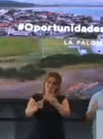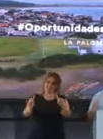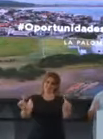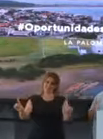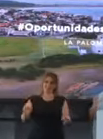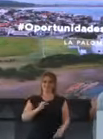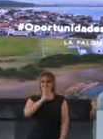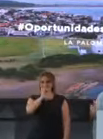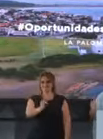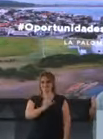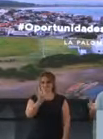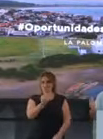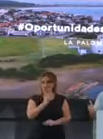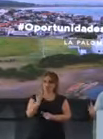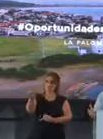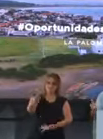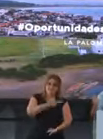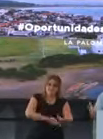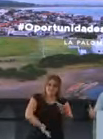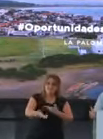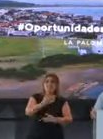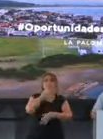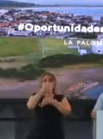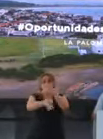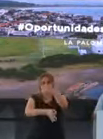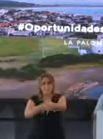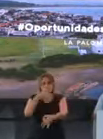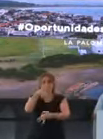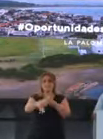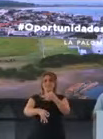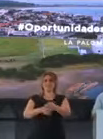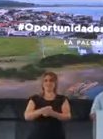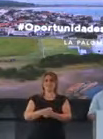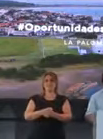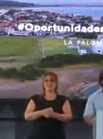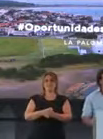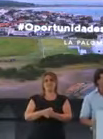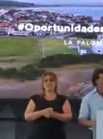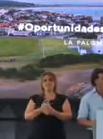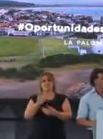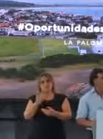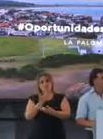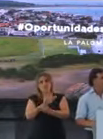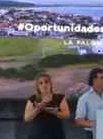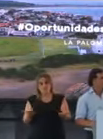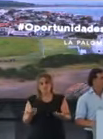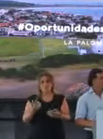Estoy hablando de un gobierno que en serio, que haga pedagogía, que explique, que dé certidumbre,